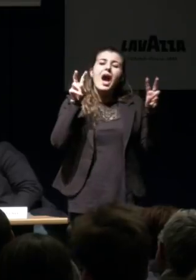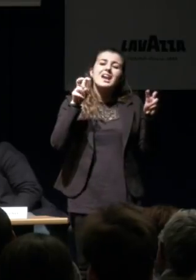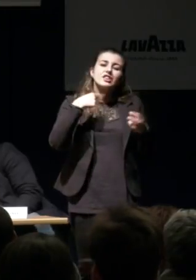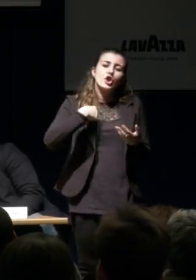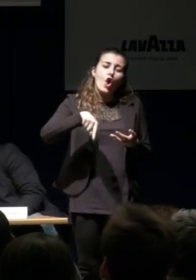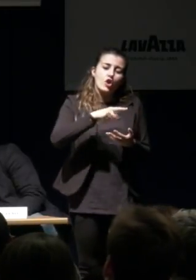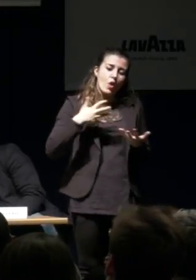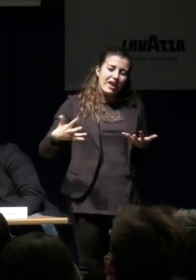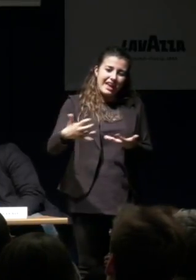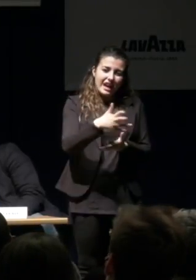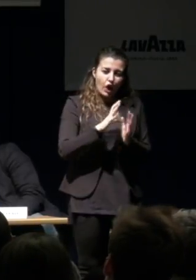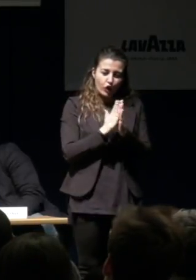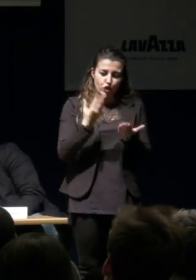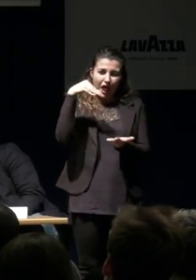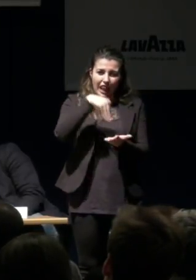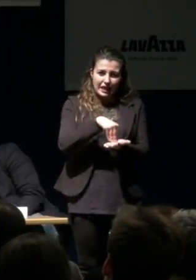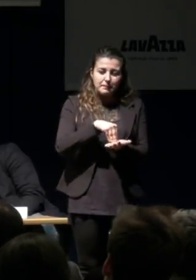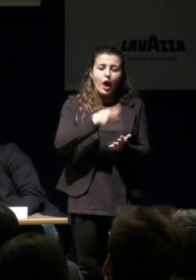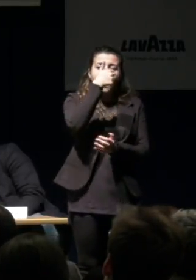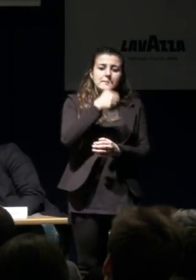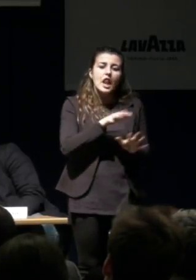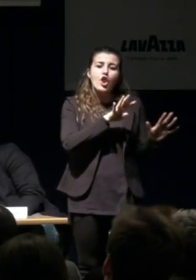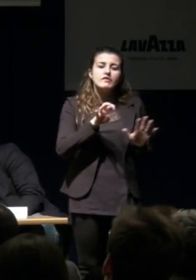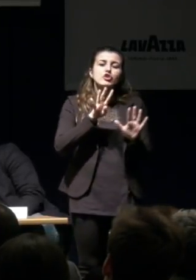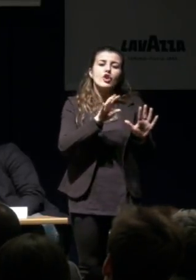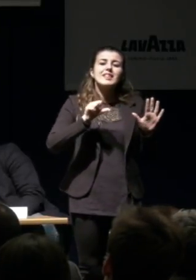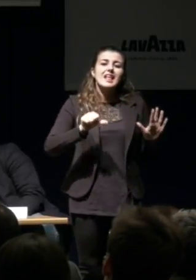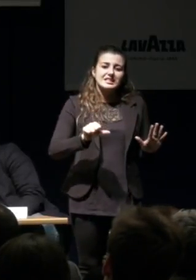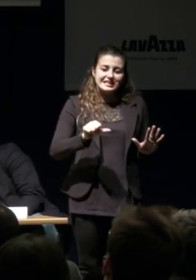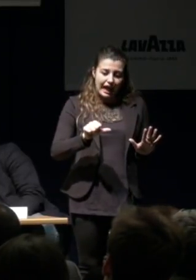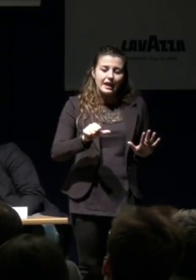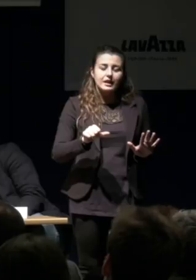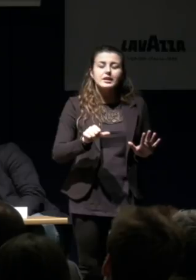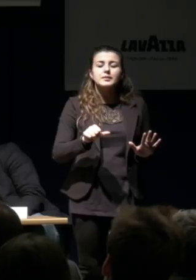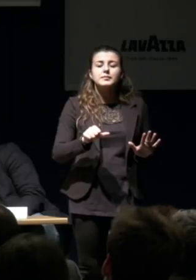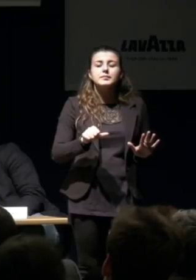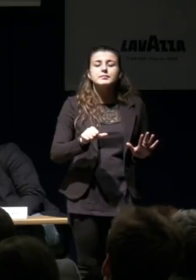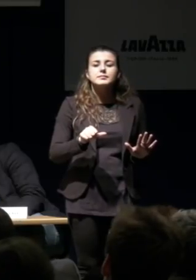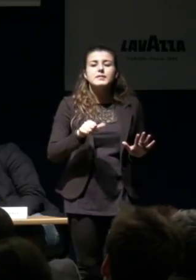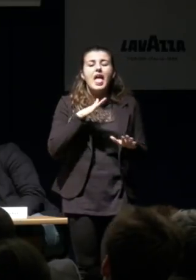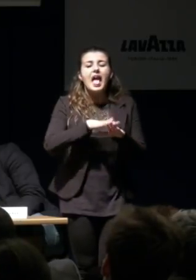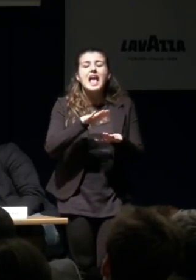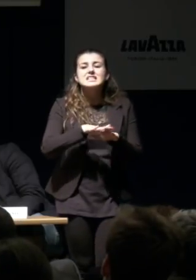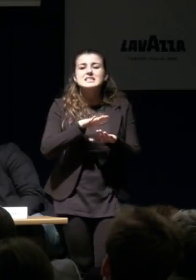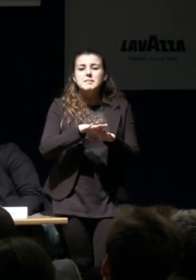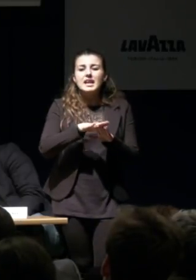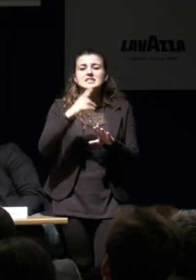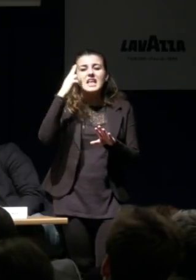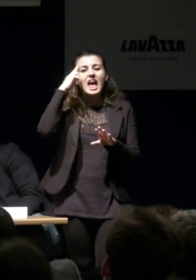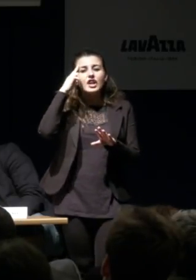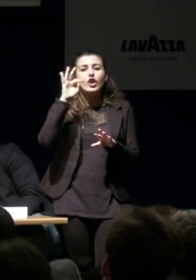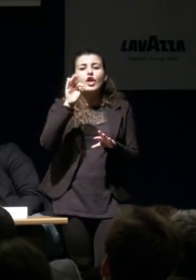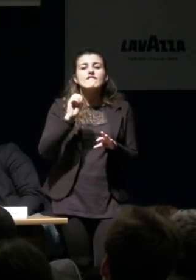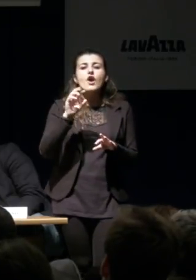raccolto in questo libro è del 1996 risale esattamente all'esperienza che ricordava prima